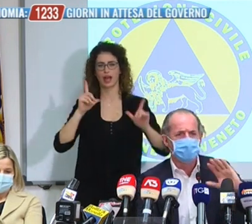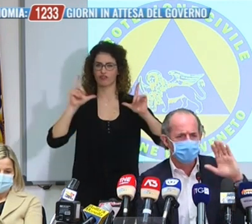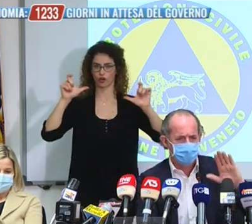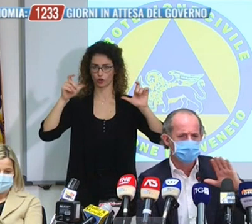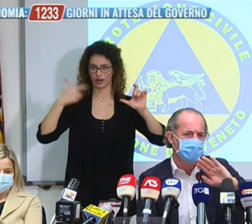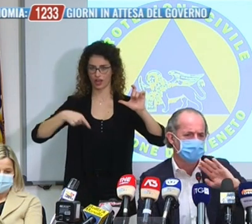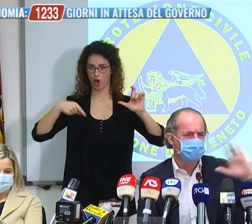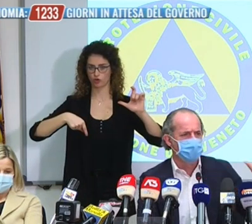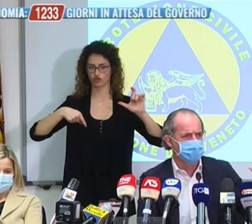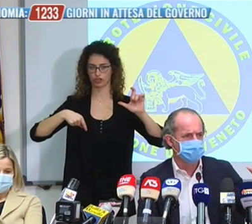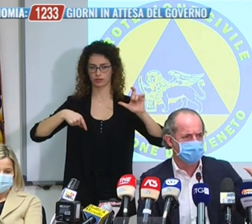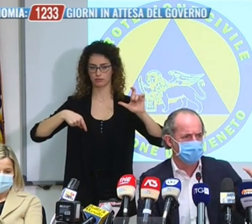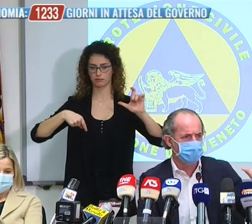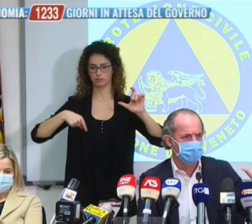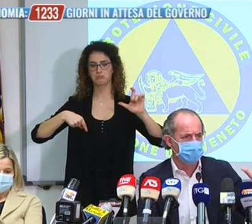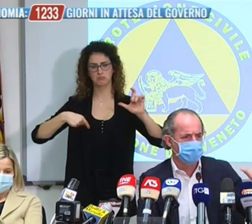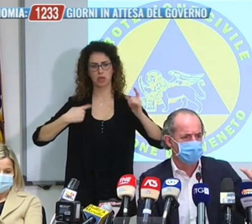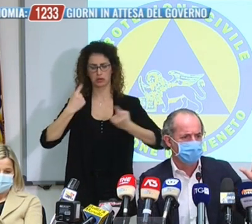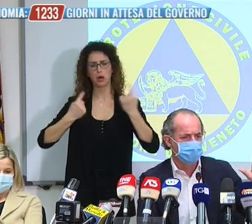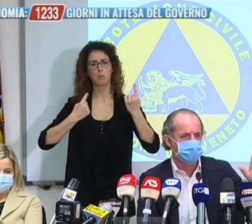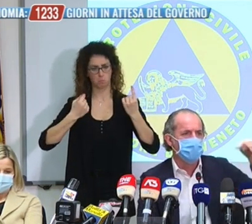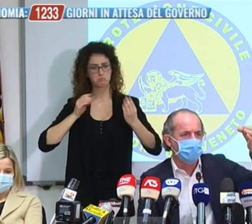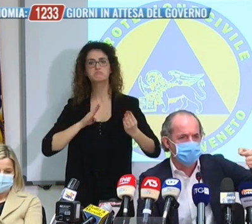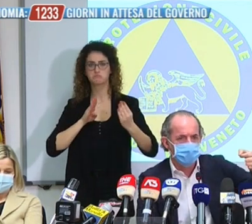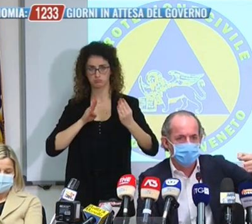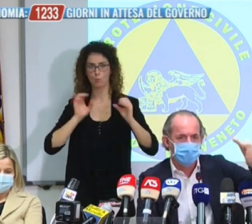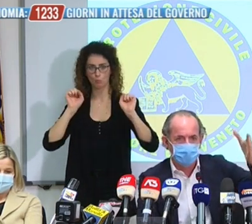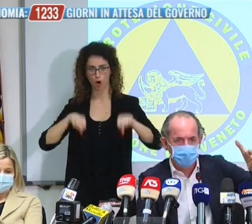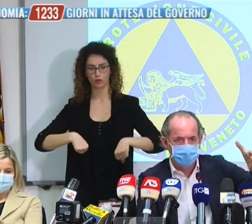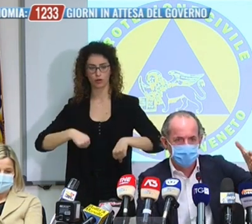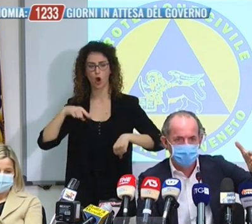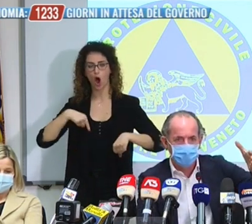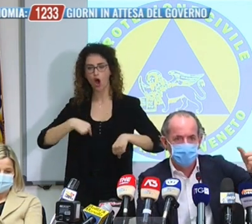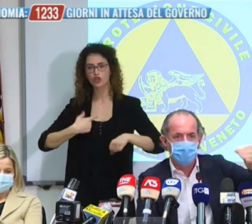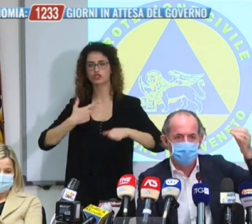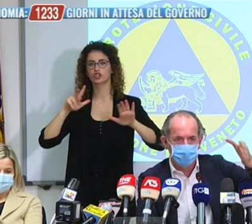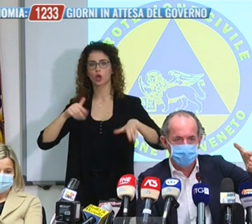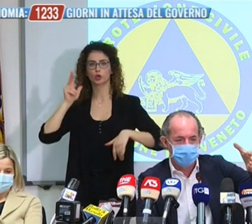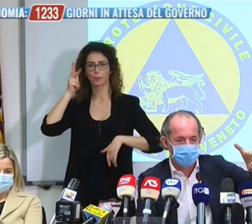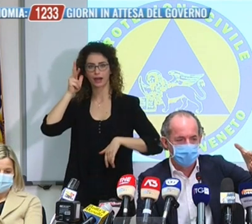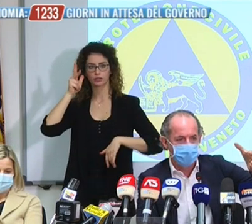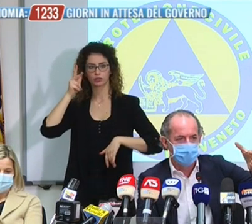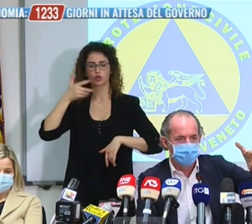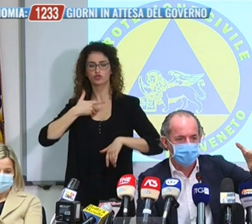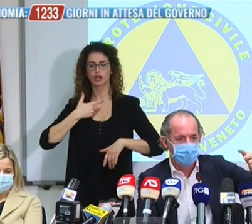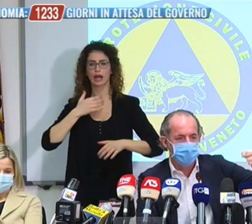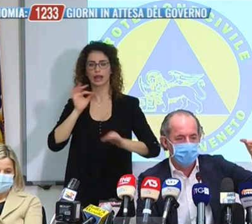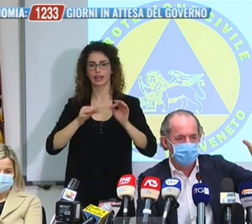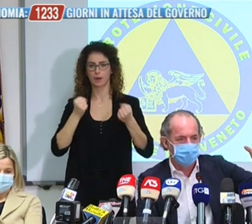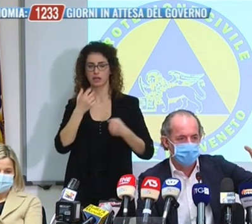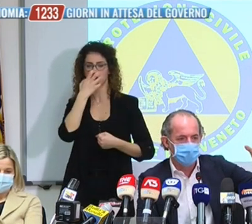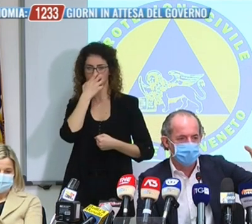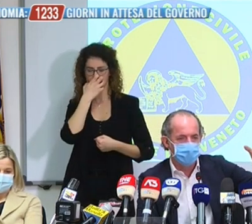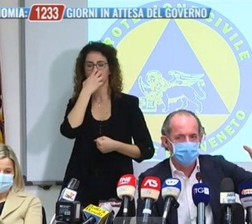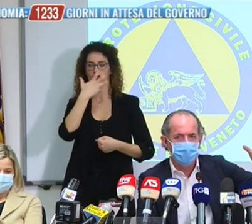oggi, la situazione è assolutamente sostenibile. Cioè, oggi, 8 marzo, abbiamo posti nelle terapie intensive,